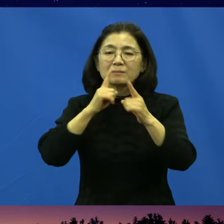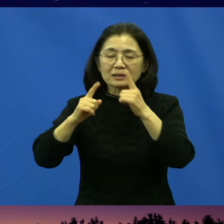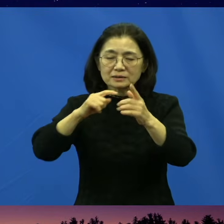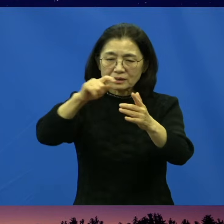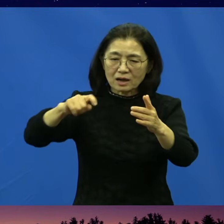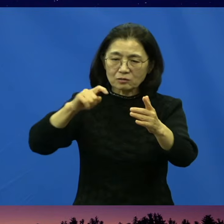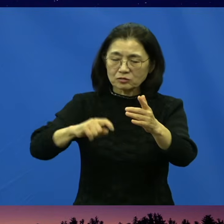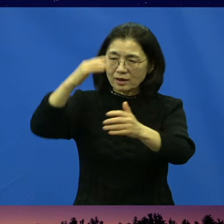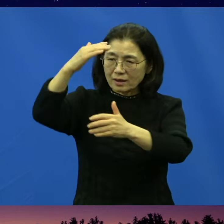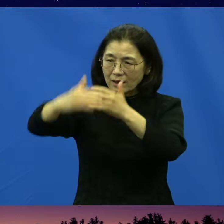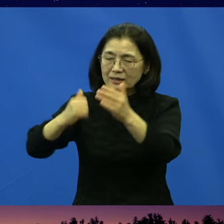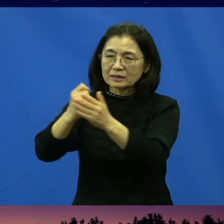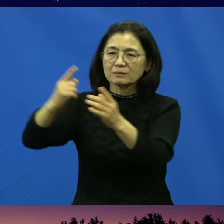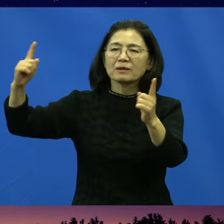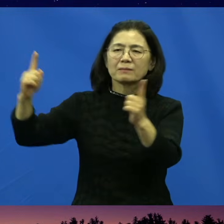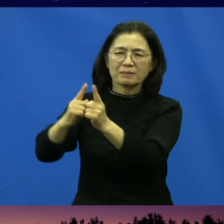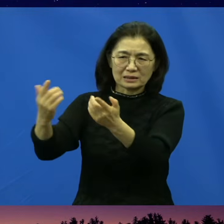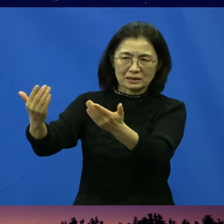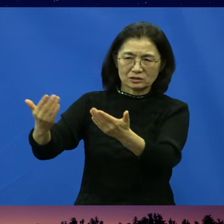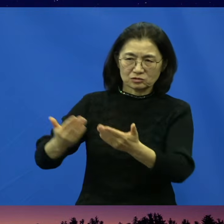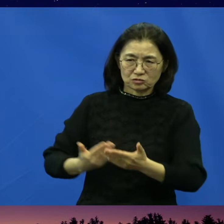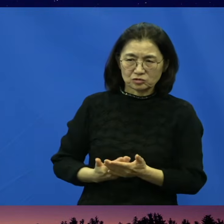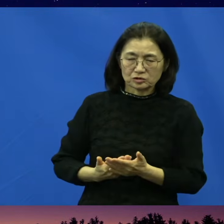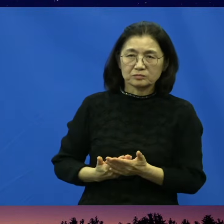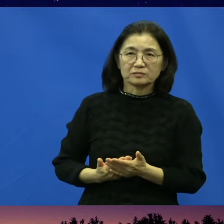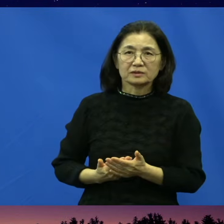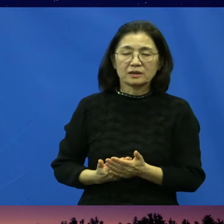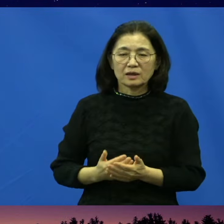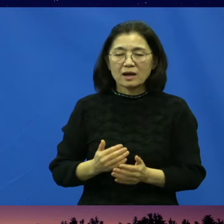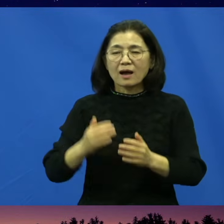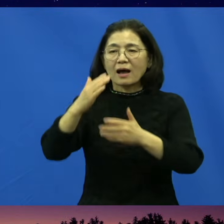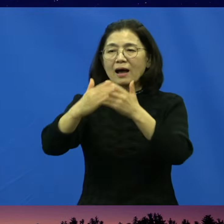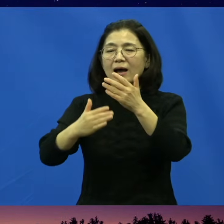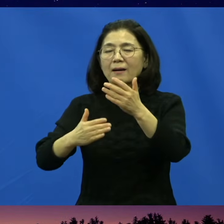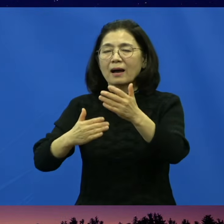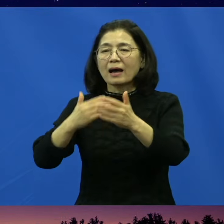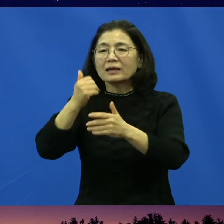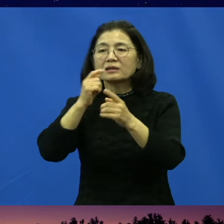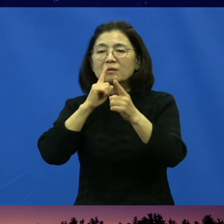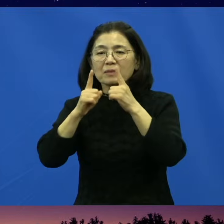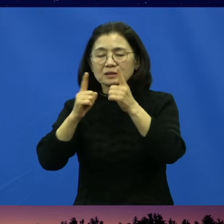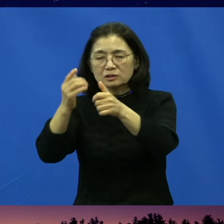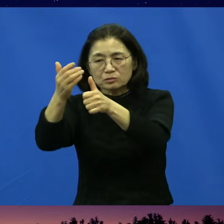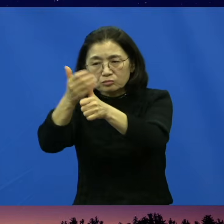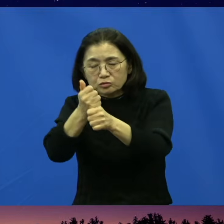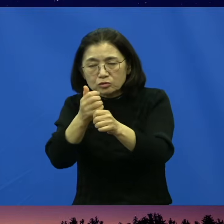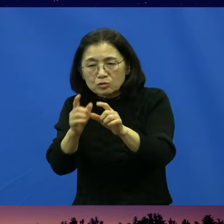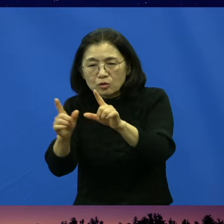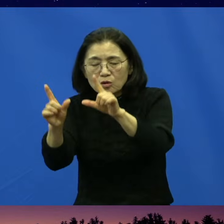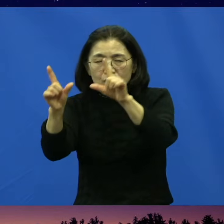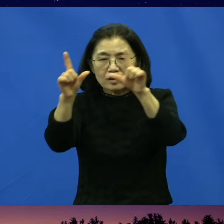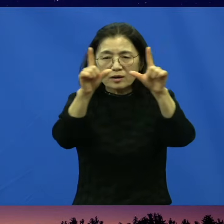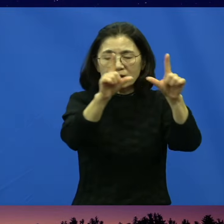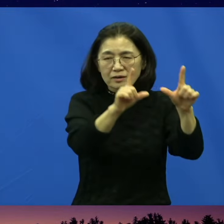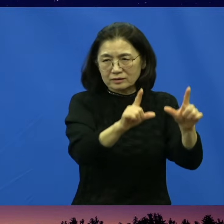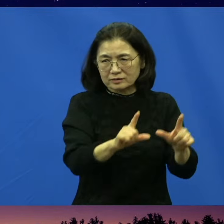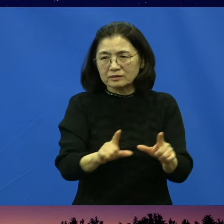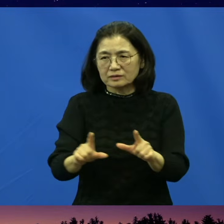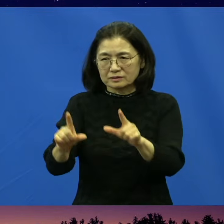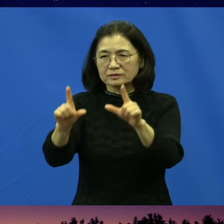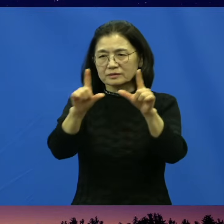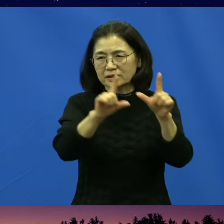그 변함없으신 주님 붙드는 것이 우리가 사는 길인 줄로 믿습니다. 이제 내 안에 그분의